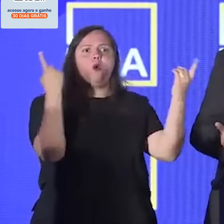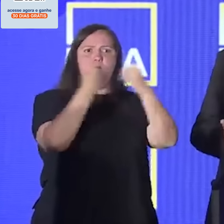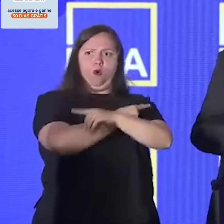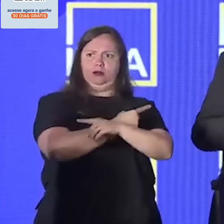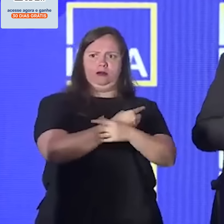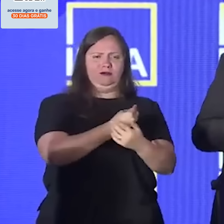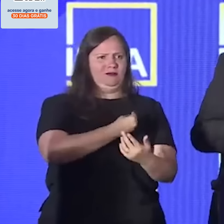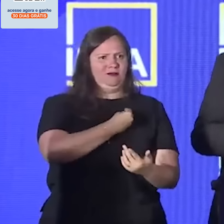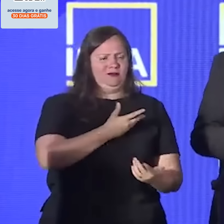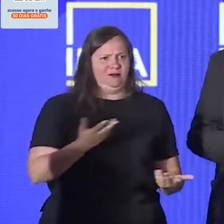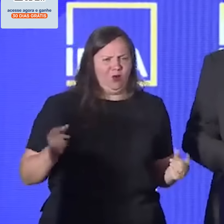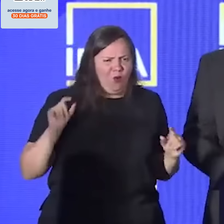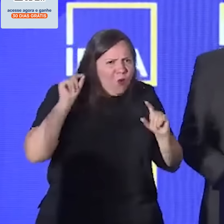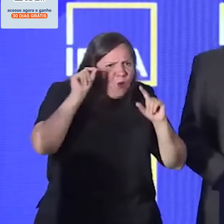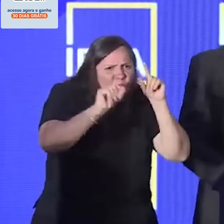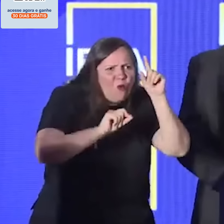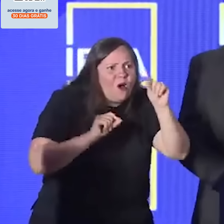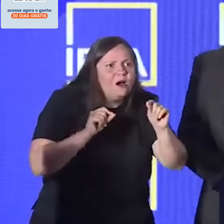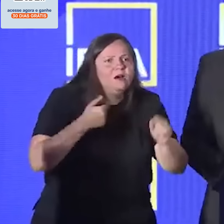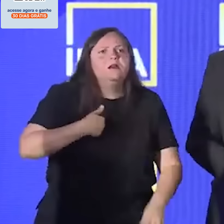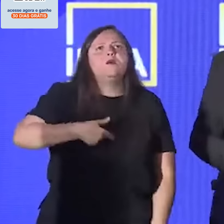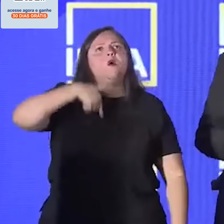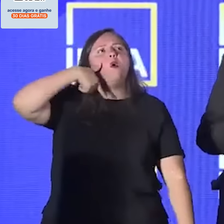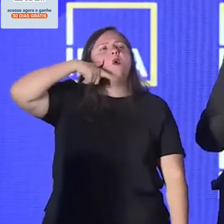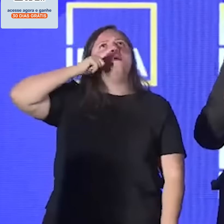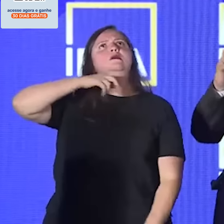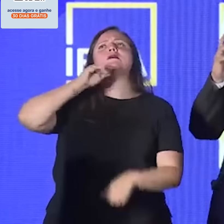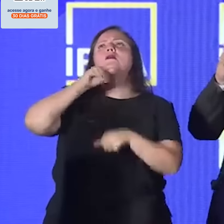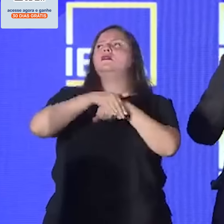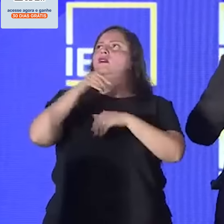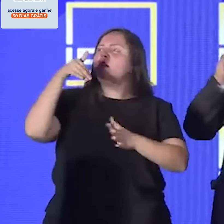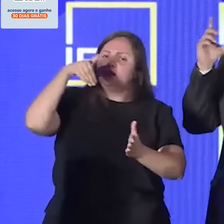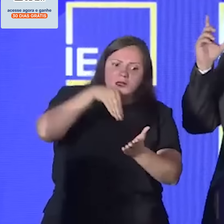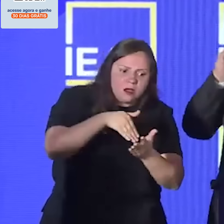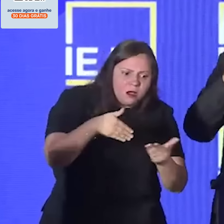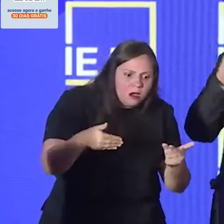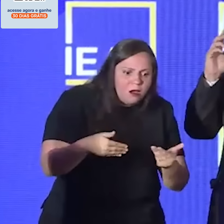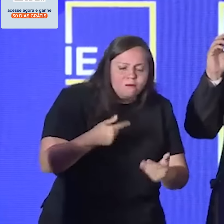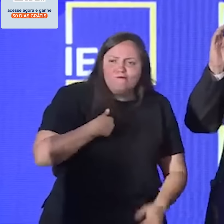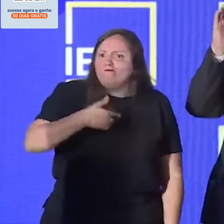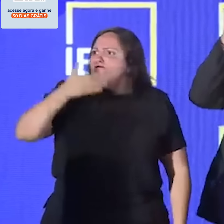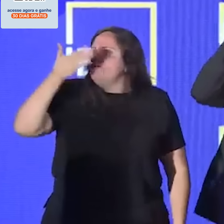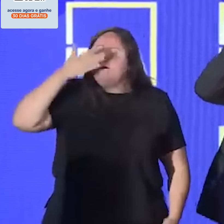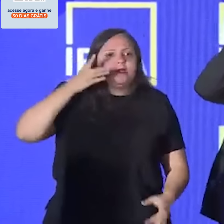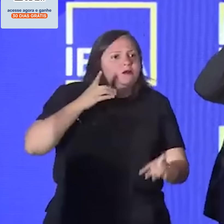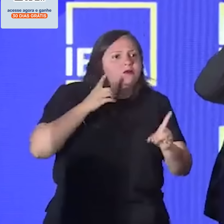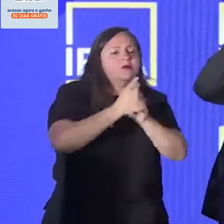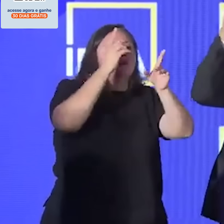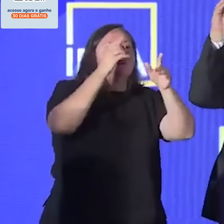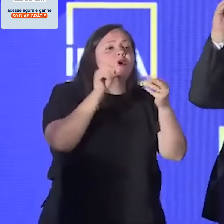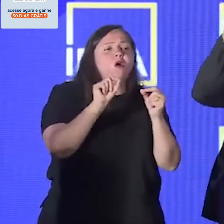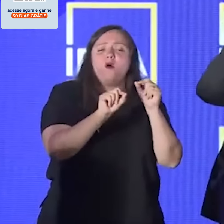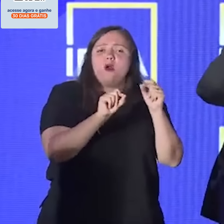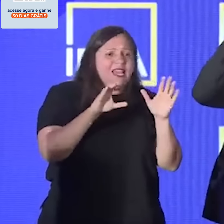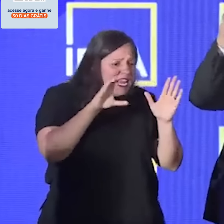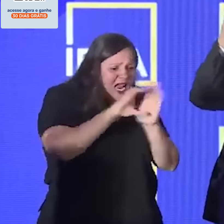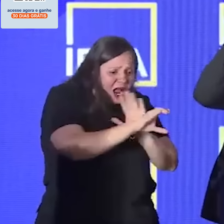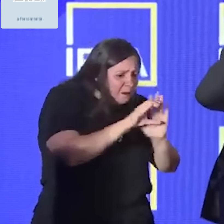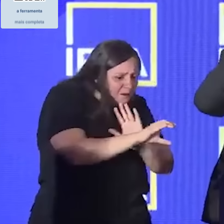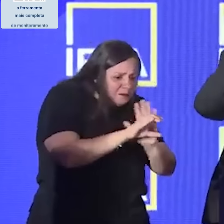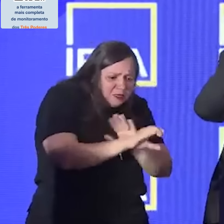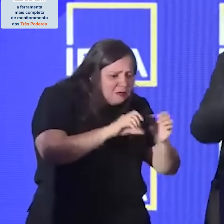rito confesso que desde ontem à noite até aqui não consegui encontrar em que Capítulo